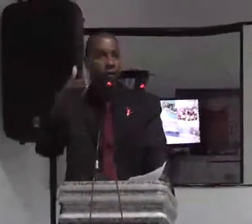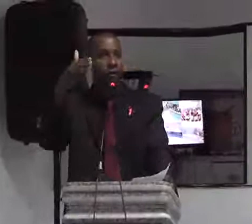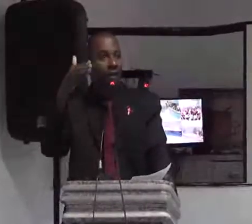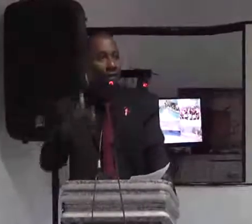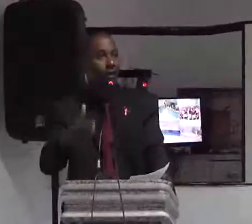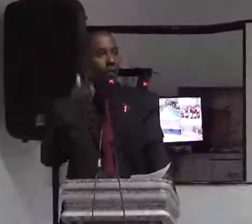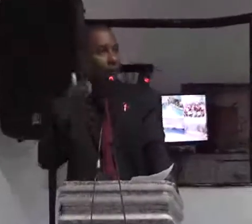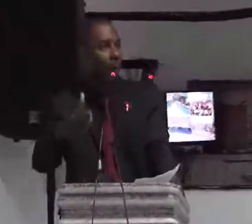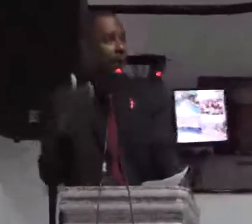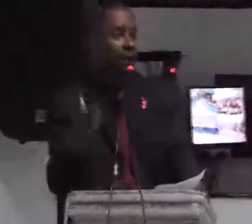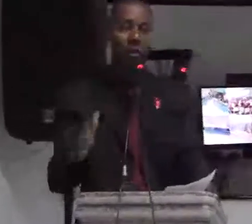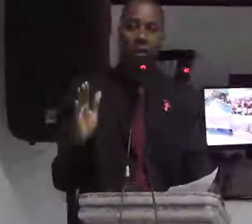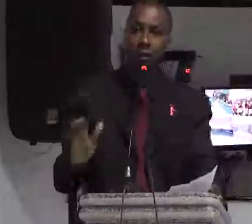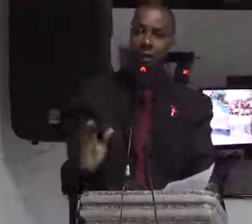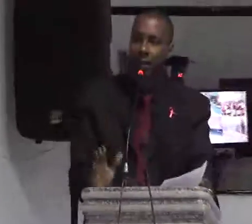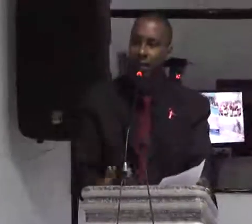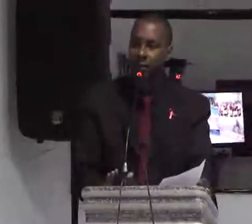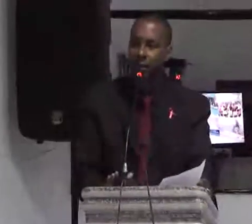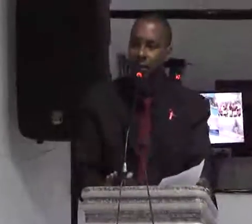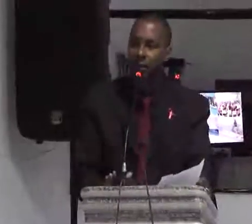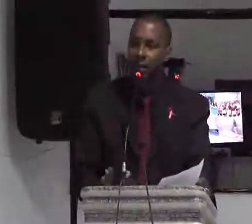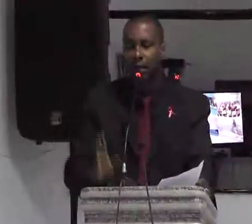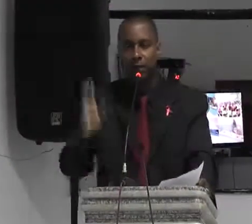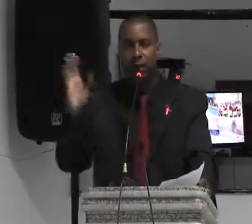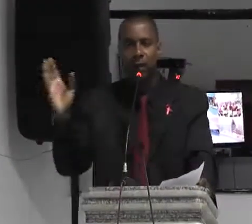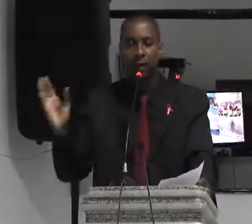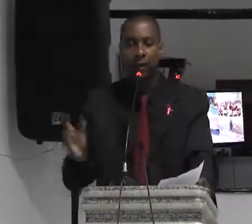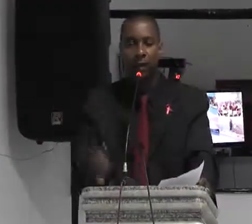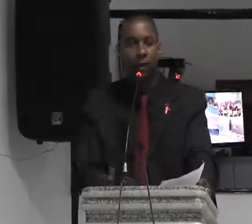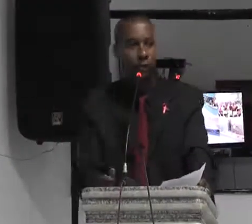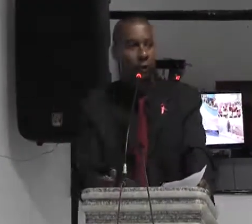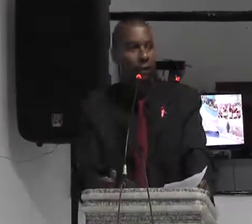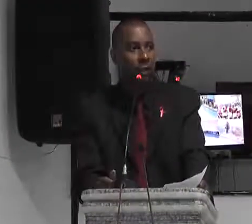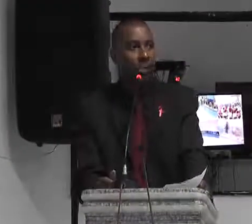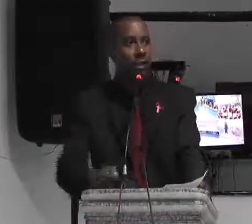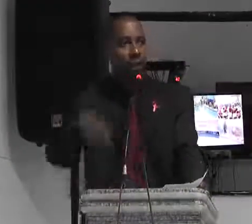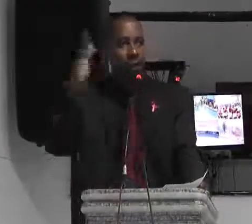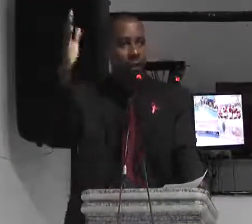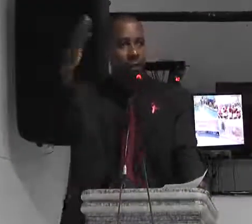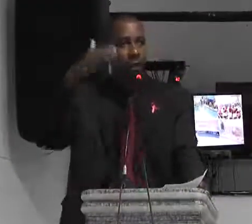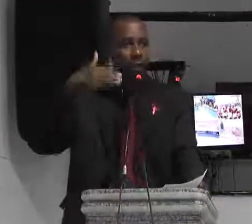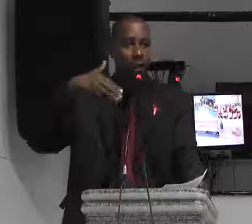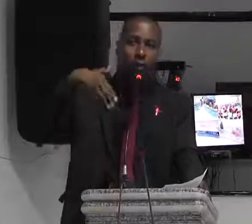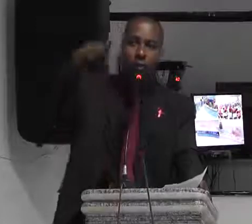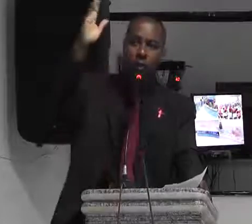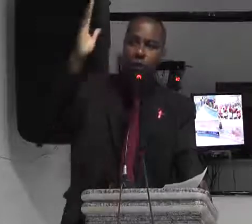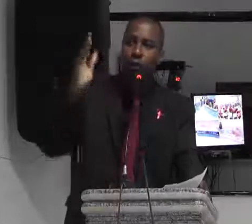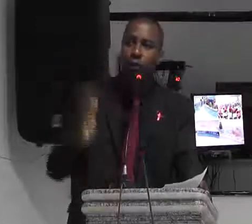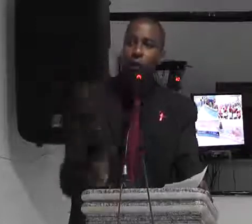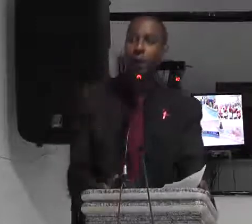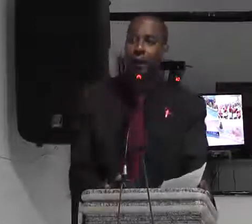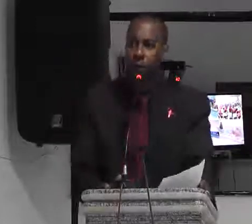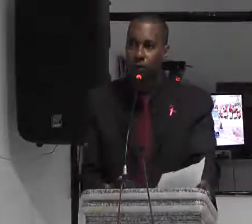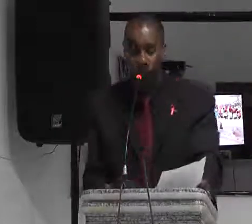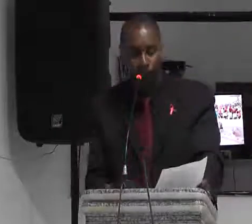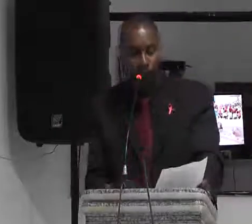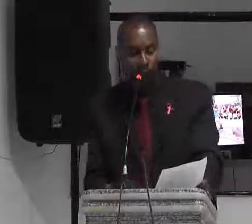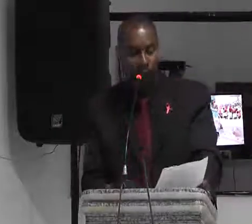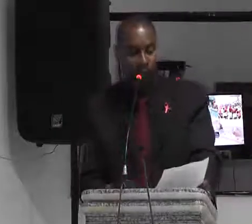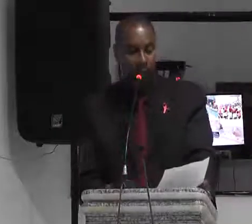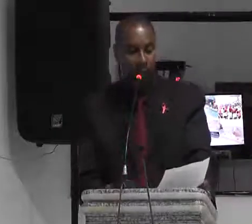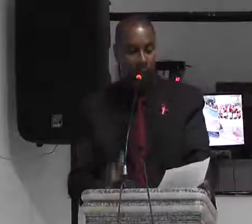ferrovia vai ter que vir parar aqui na nossa cidade. A não ser que forças aí estranhas tire do nosso município para